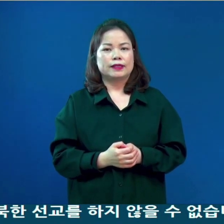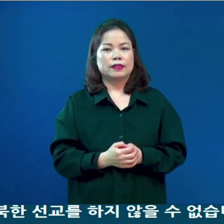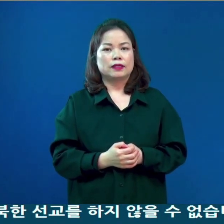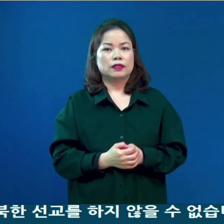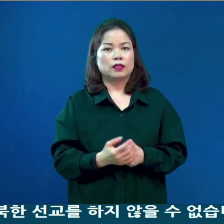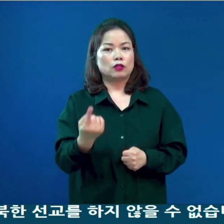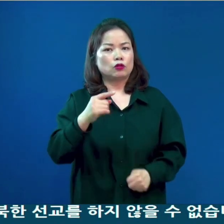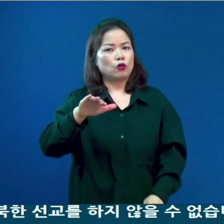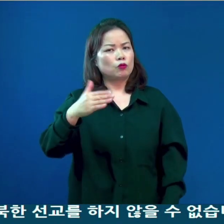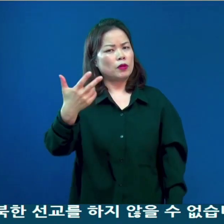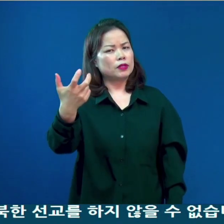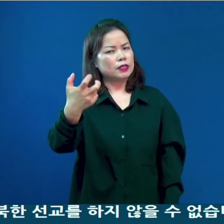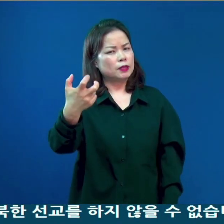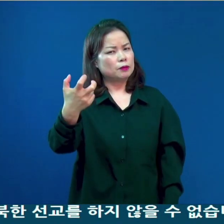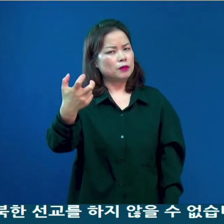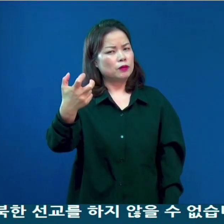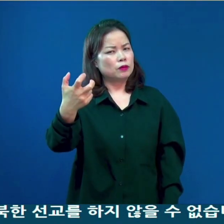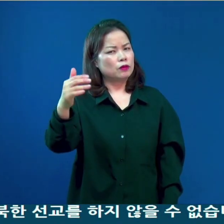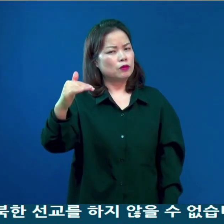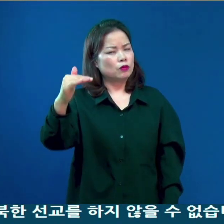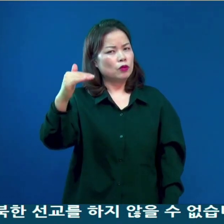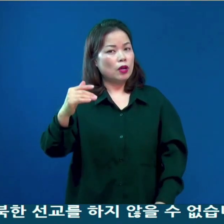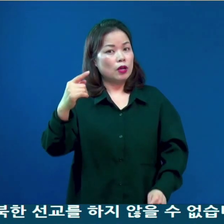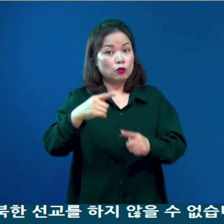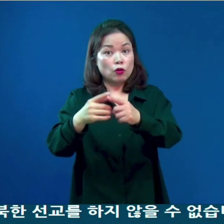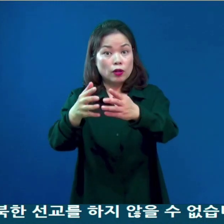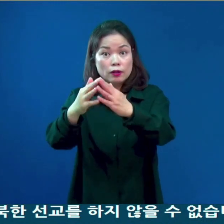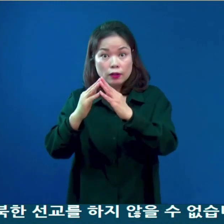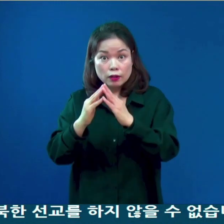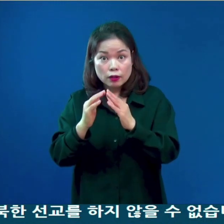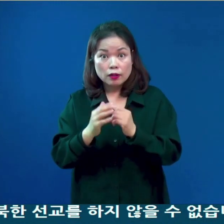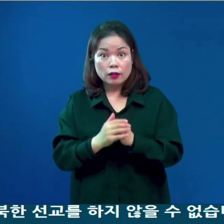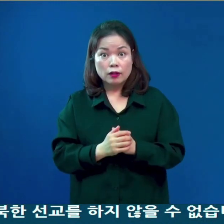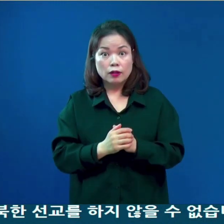근데 1970년도에 한 교회가 나타납니다.